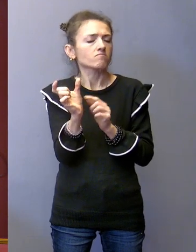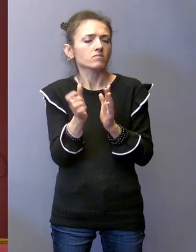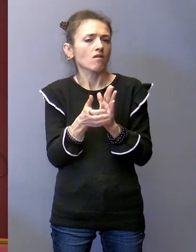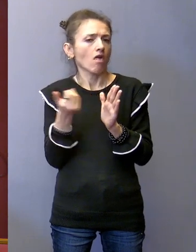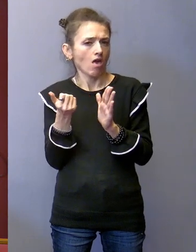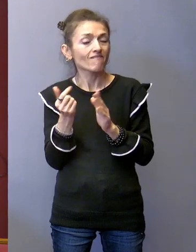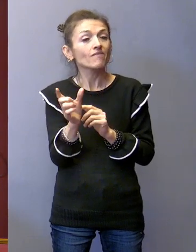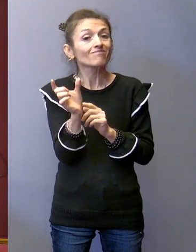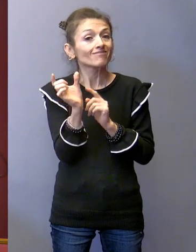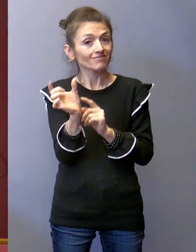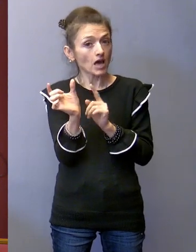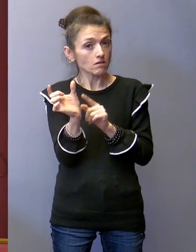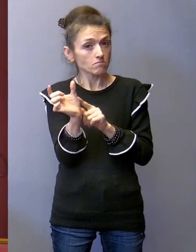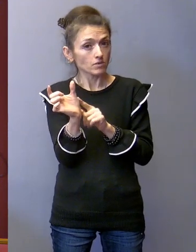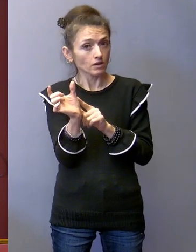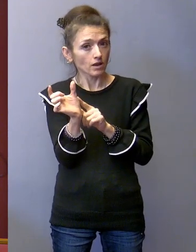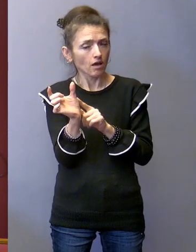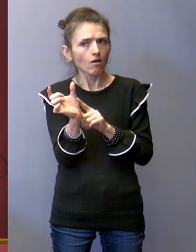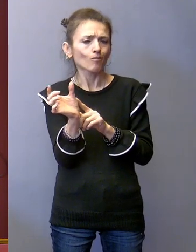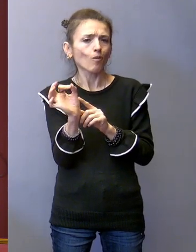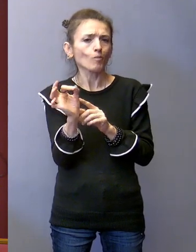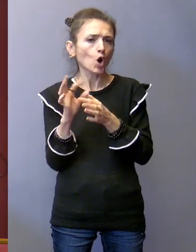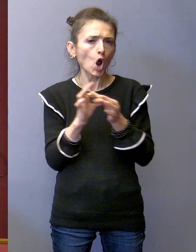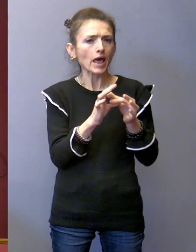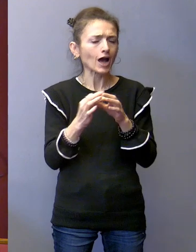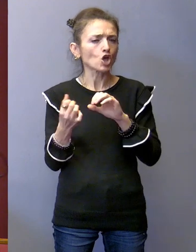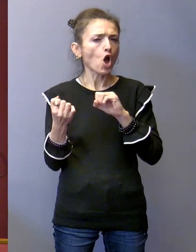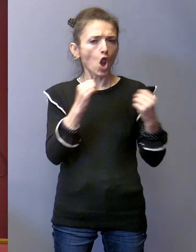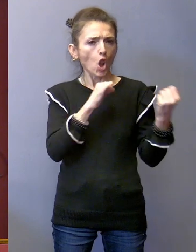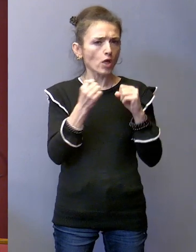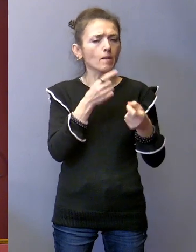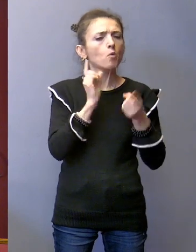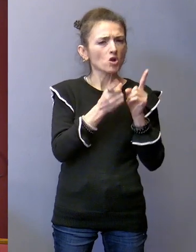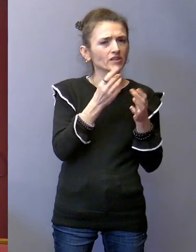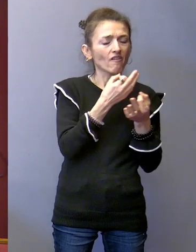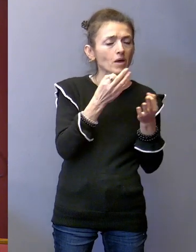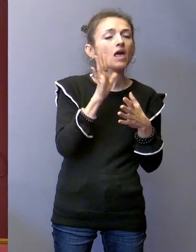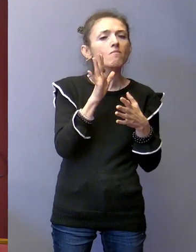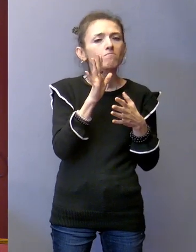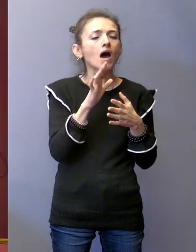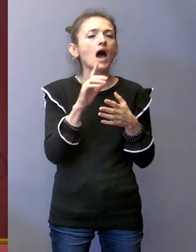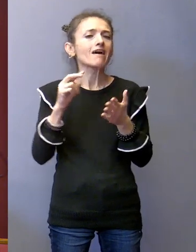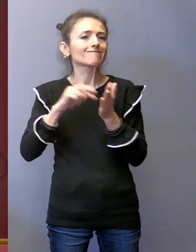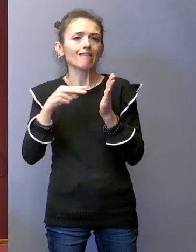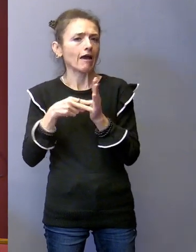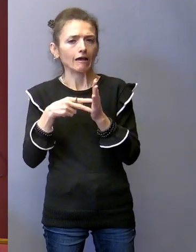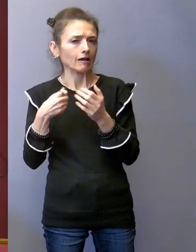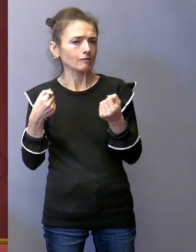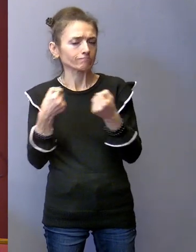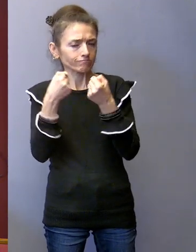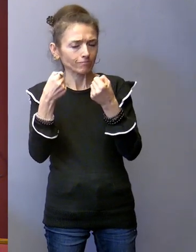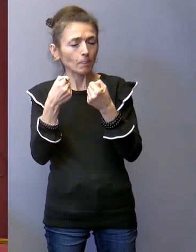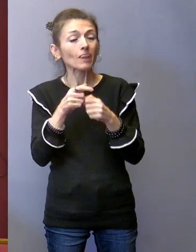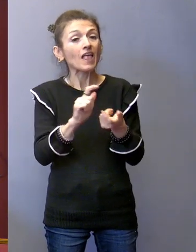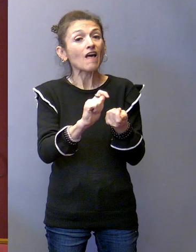nell'ambito della diciamo battaglia politica ci sta ma nell'ambito tecnico non ci sta del termine variante della